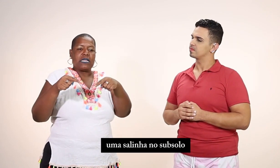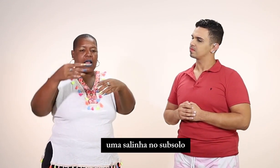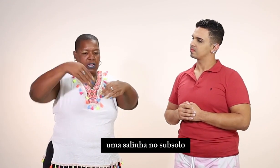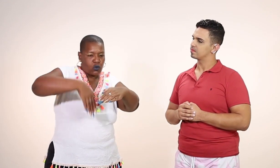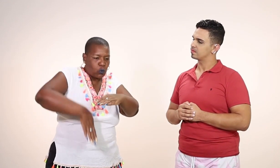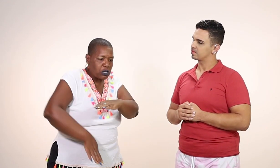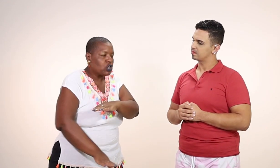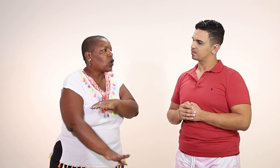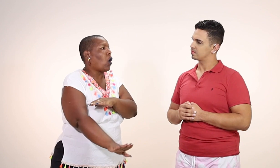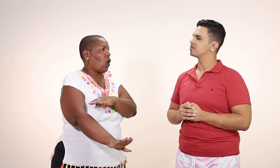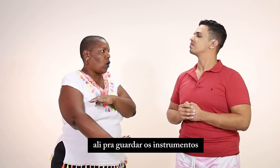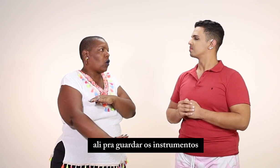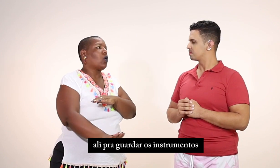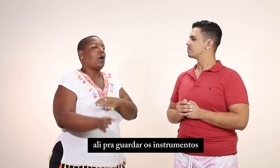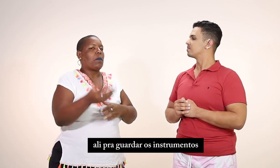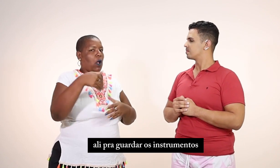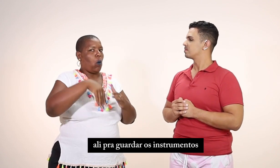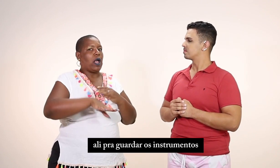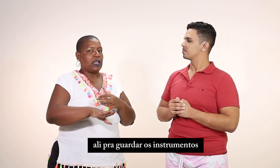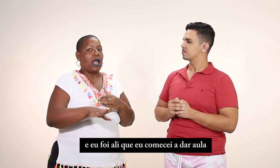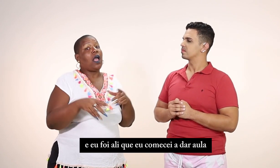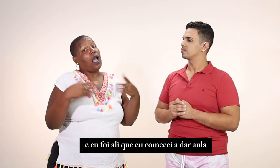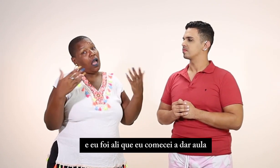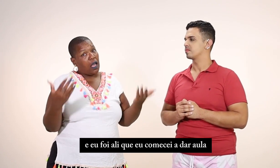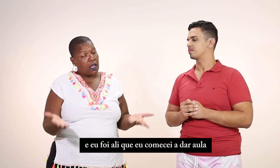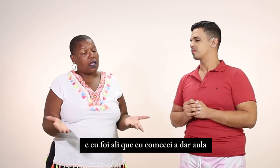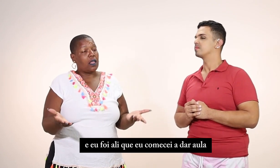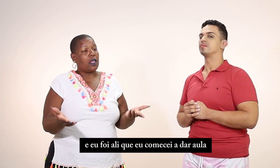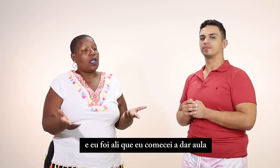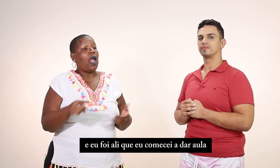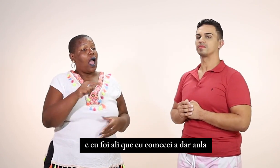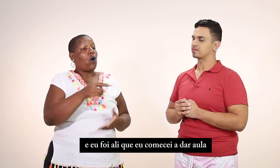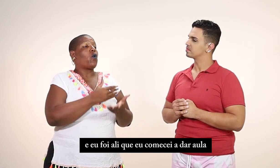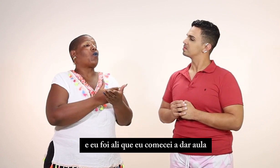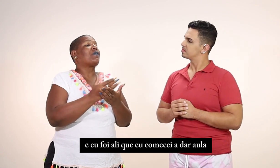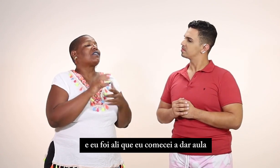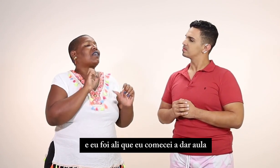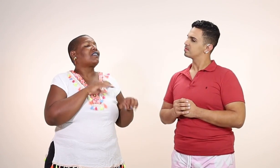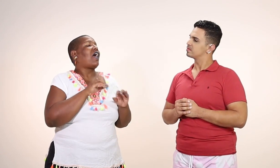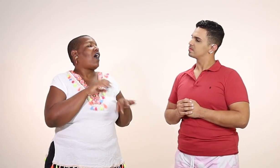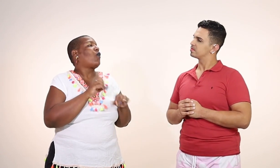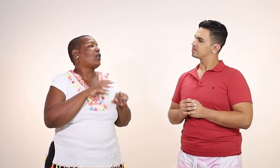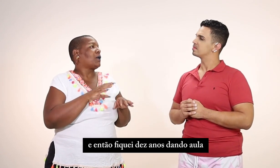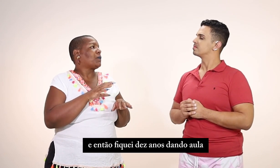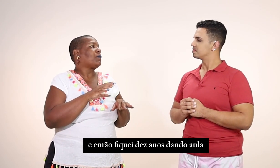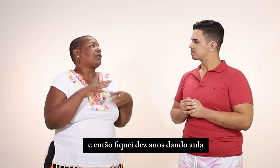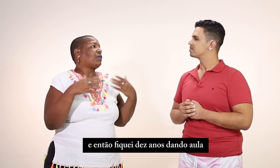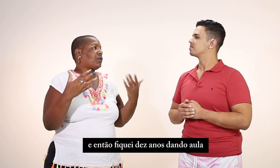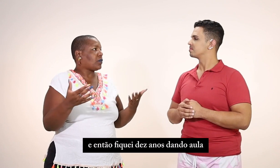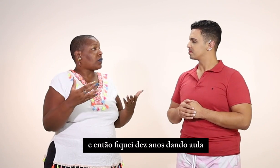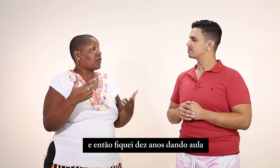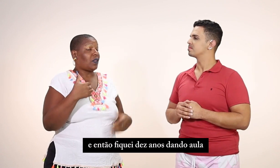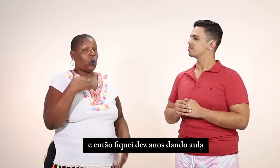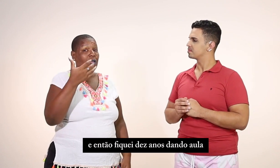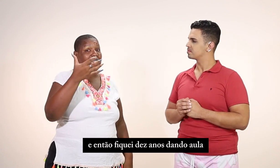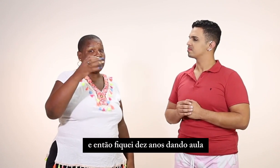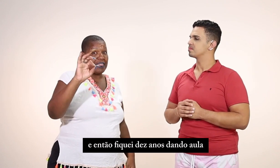subsolo ali para guardar os instrumentos, e foi ali que eu comecei a dar aula. E então fiquei 10 anos dando